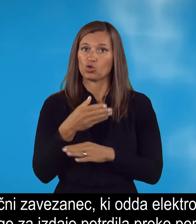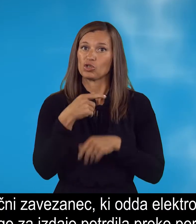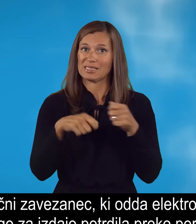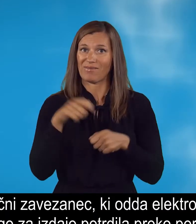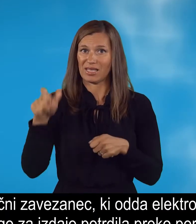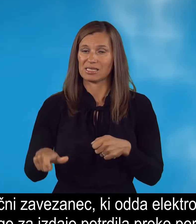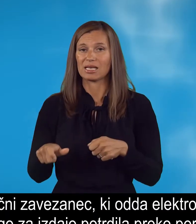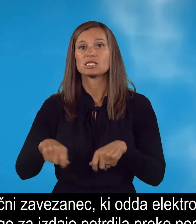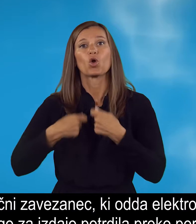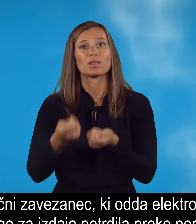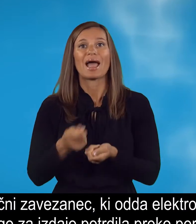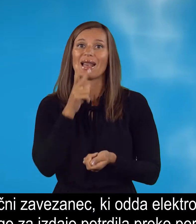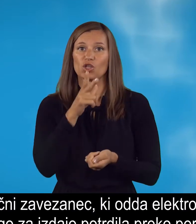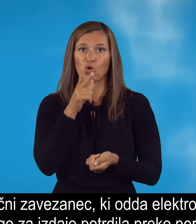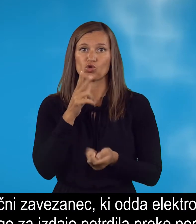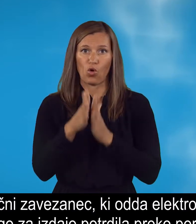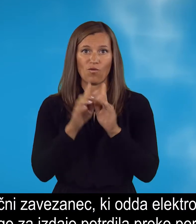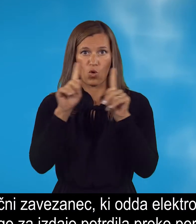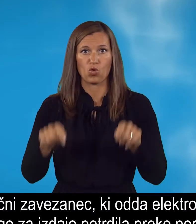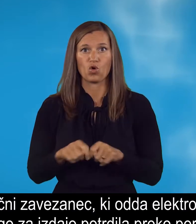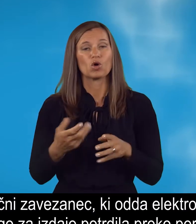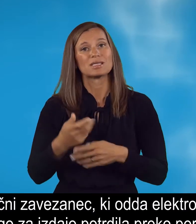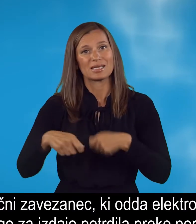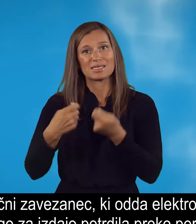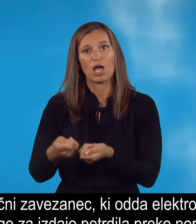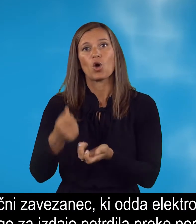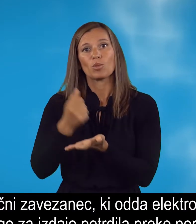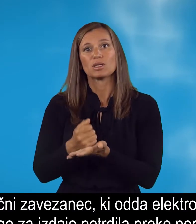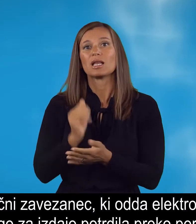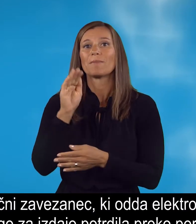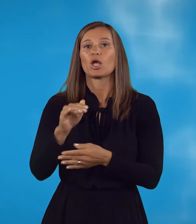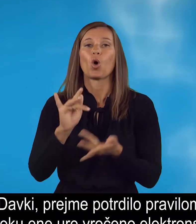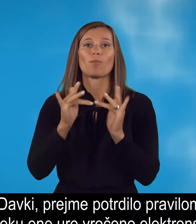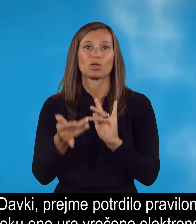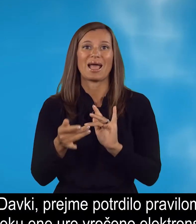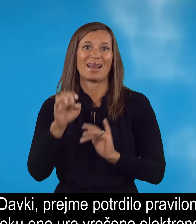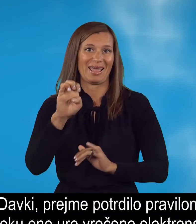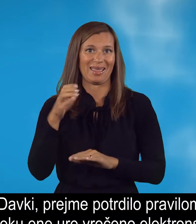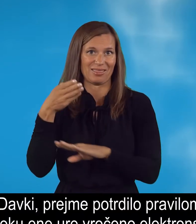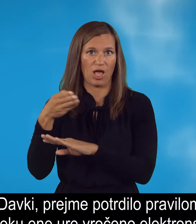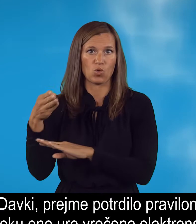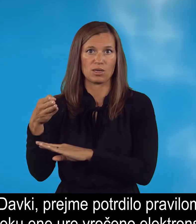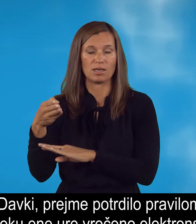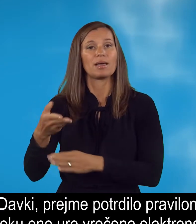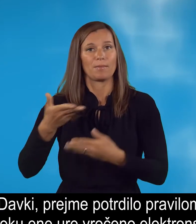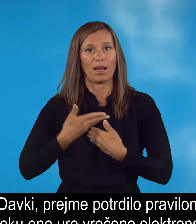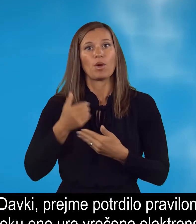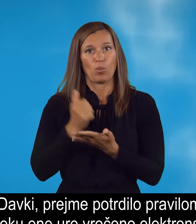Davčni zavezanec, ki odda elektronsko vlogo za izdajo potrdila preko portala eDavki, prejme